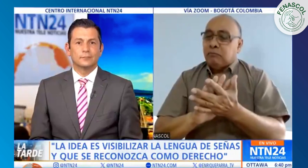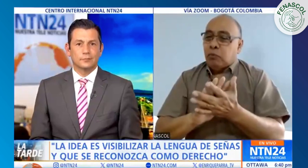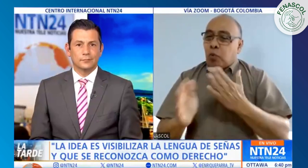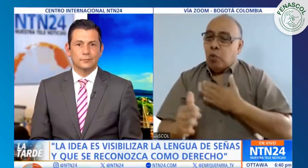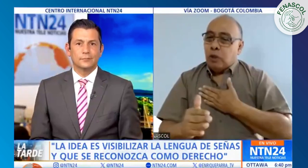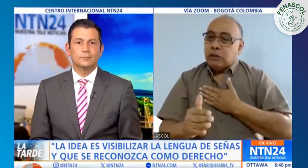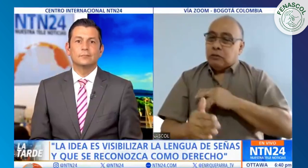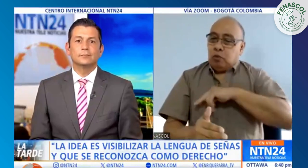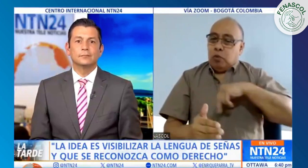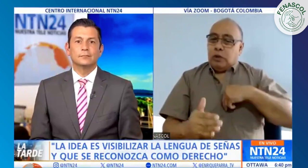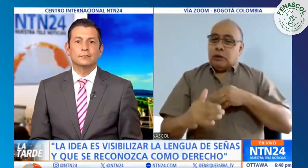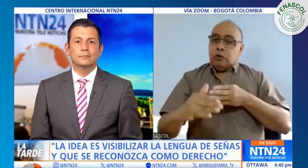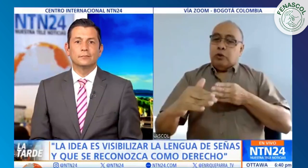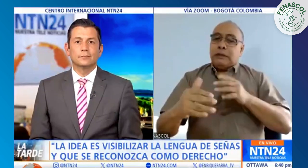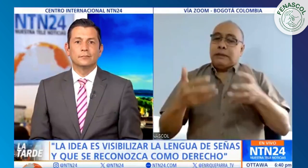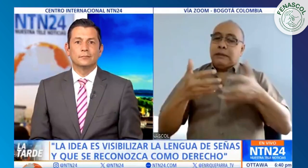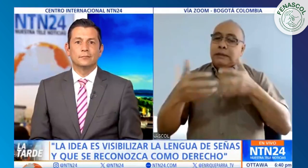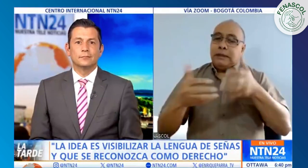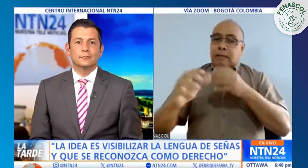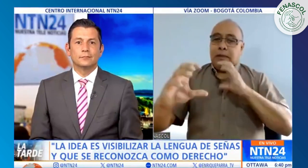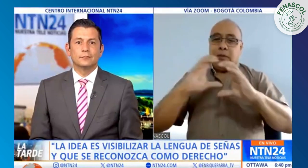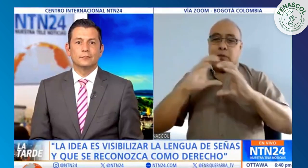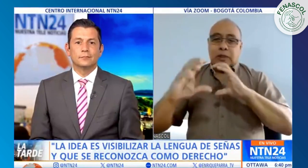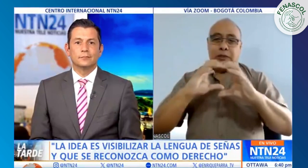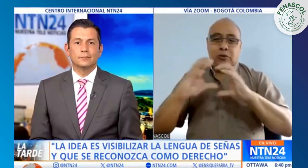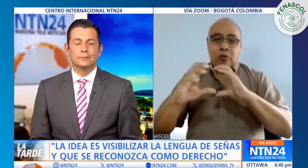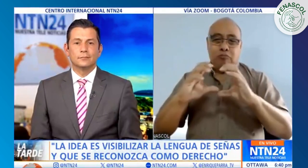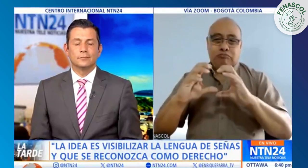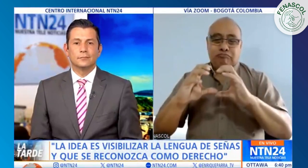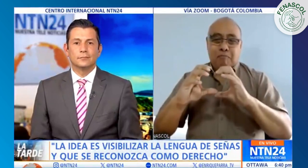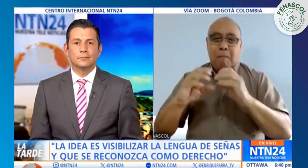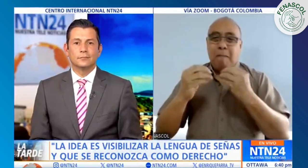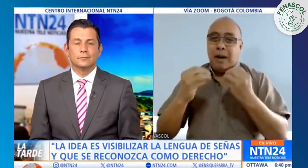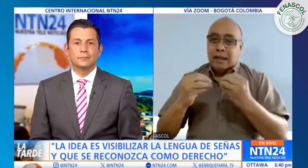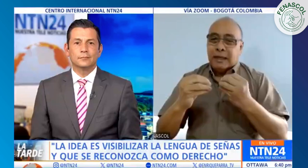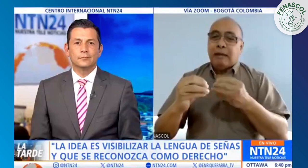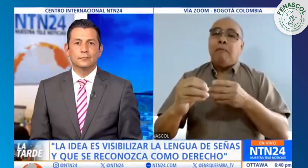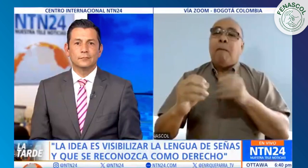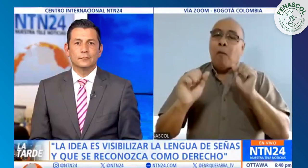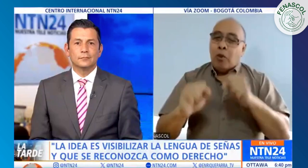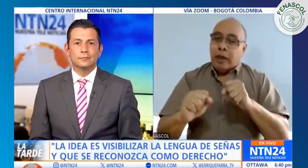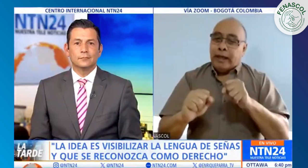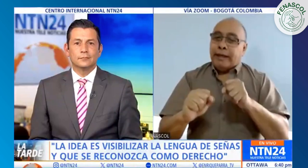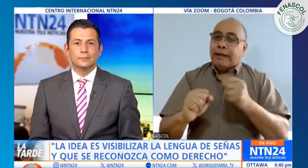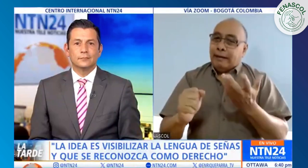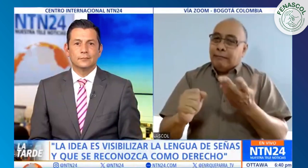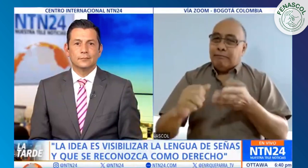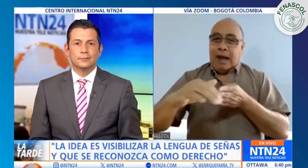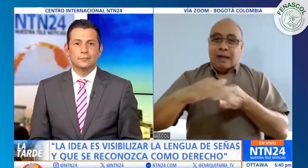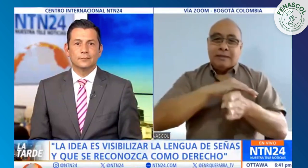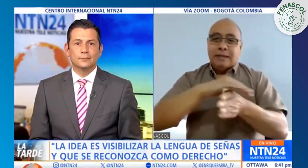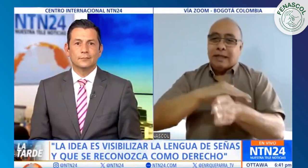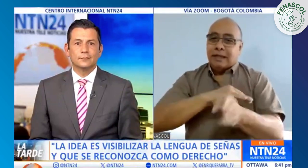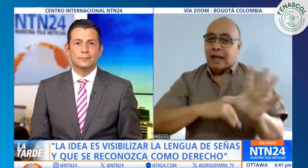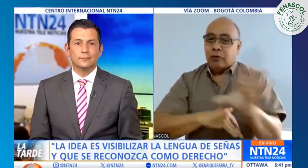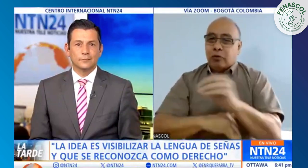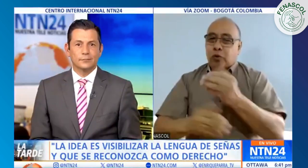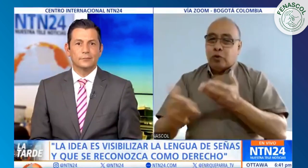de señas colombiana, en nuestro caso, ¿sí? Es nuestro sistema de comunicación para